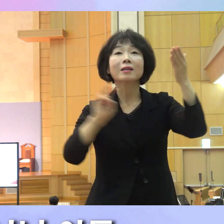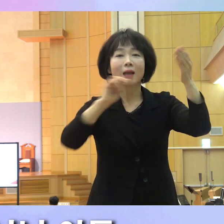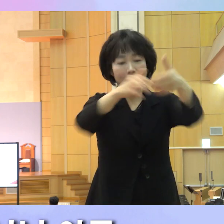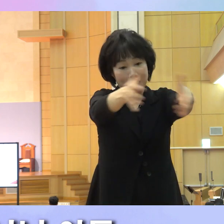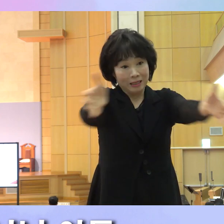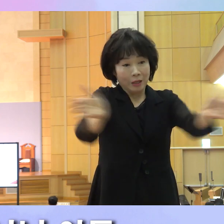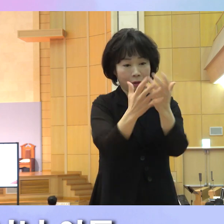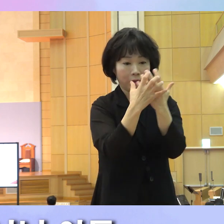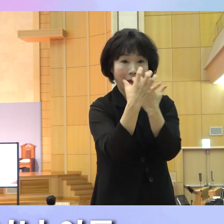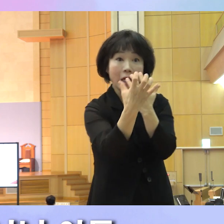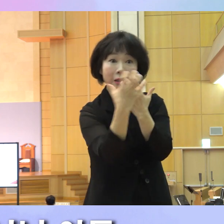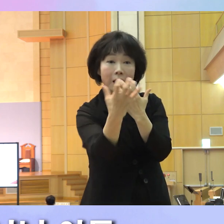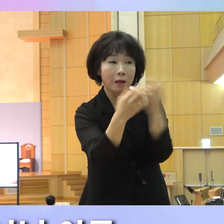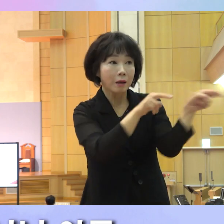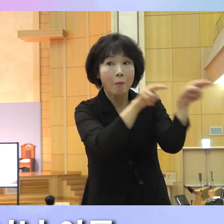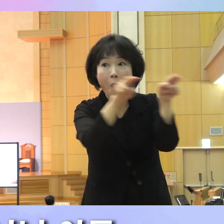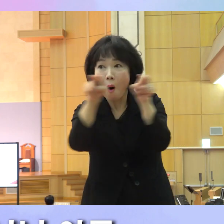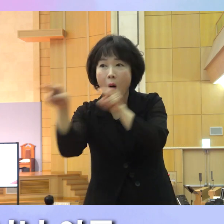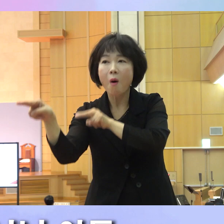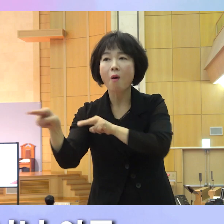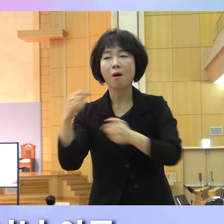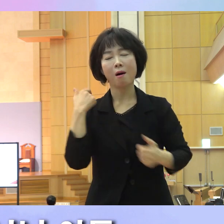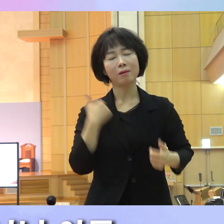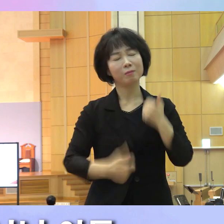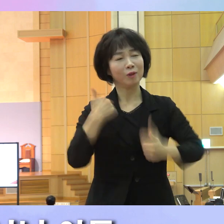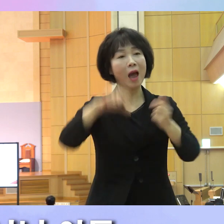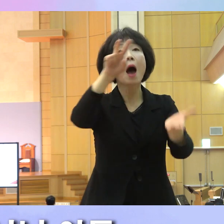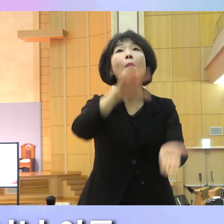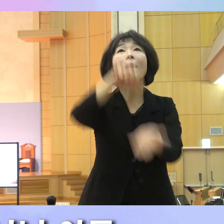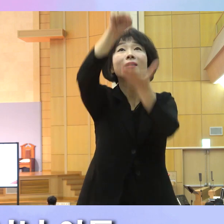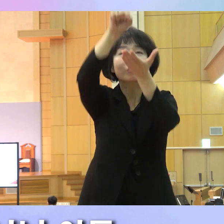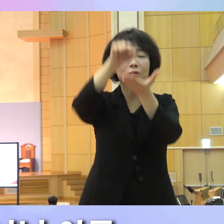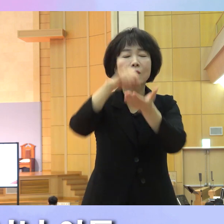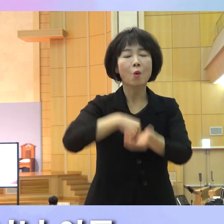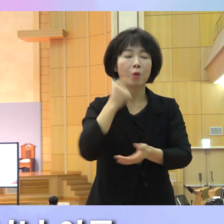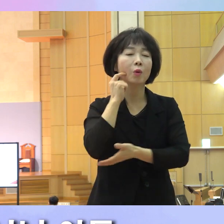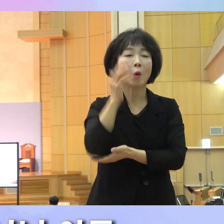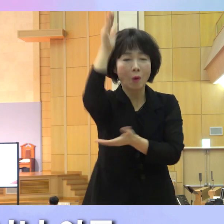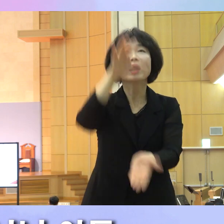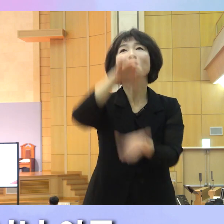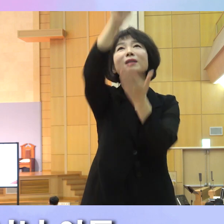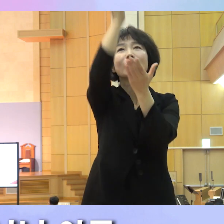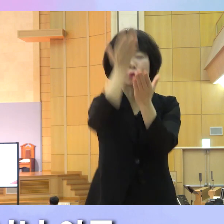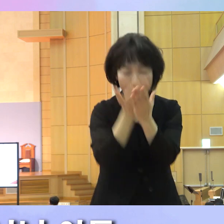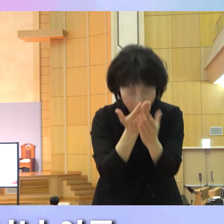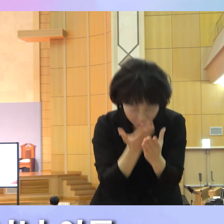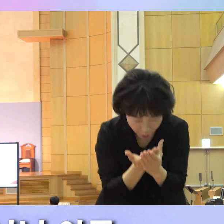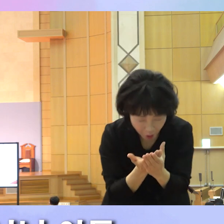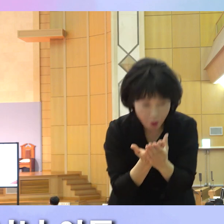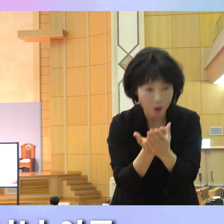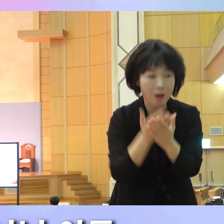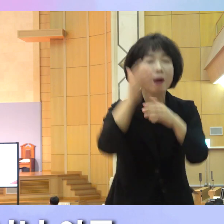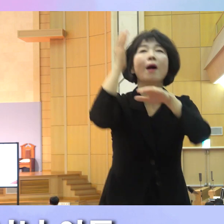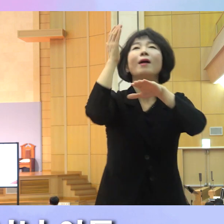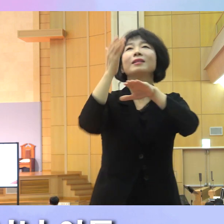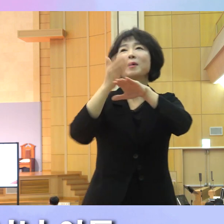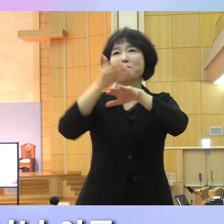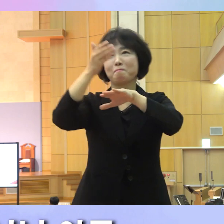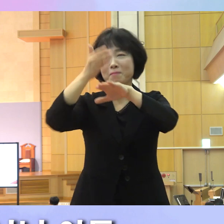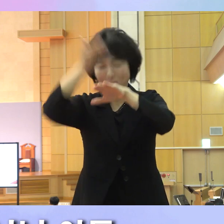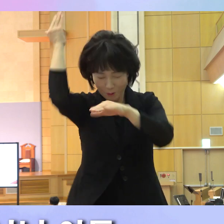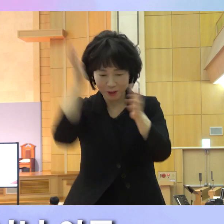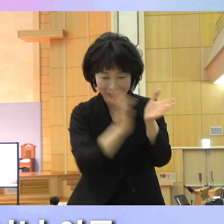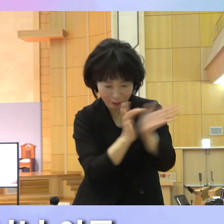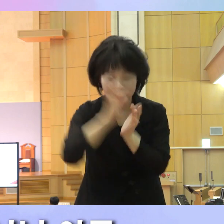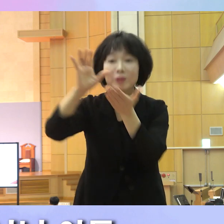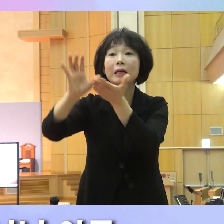귀한 찬양대의 성호를 기쁘게 받아주시고 하나님 홀로 영광을 받아 주시옵소서. 감사드리오며